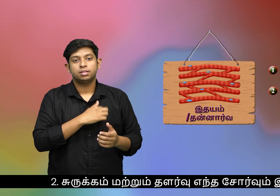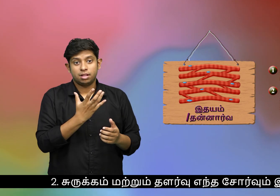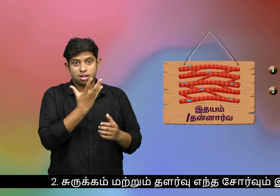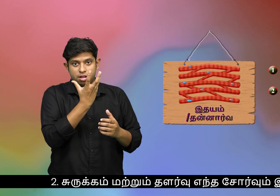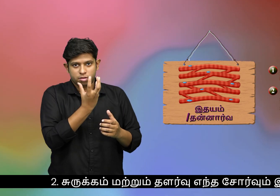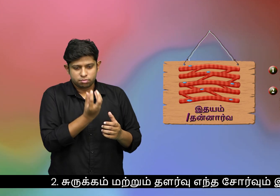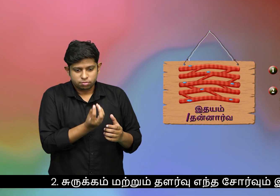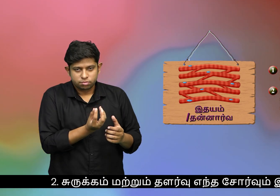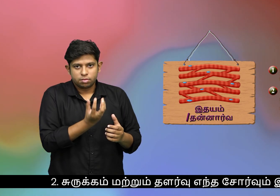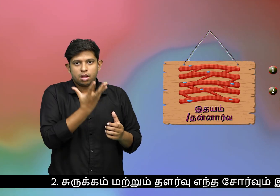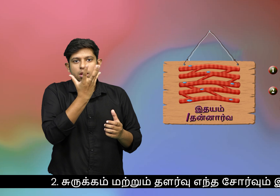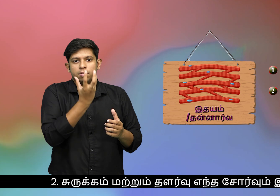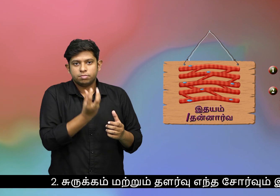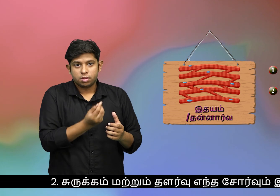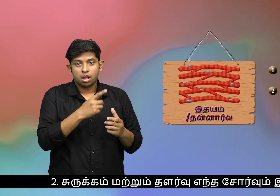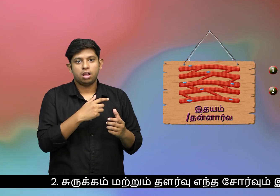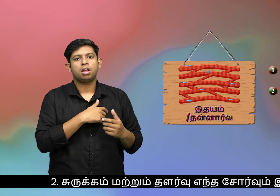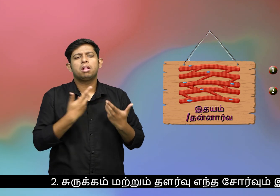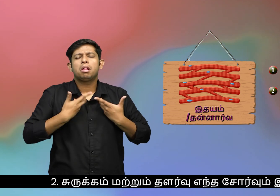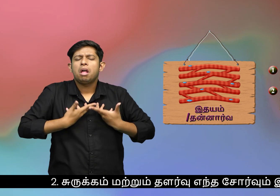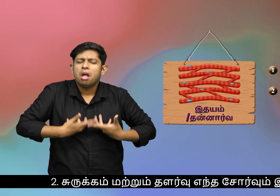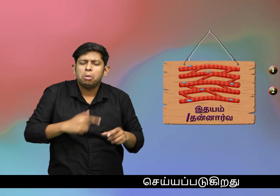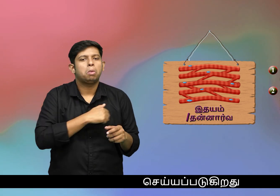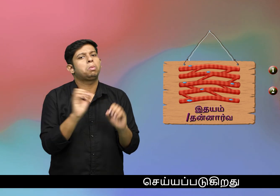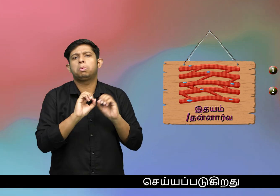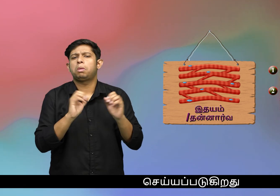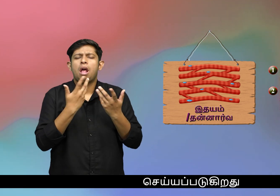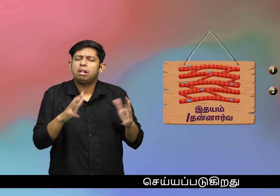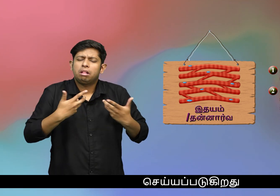சுருக்கம் மற்றும் தளர்வு எந்த சோர்வும் இல்லாமல் செய்யப்படுகிறது.